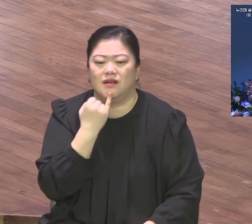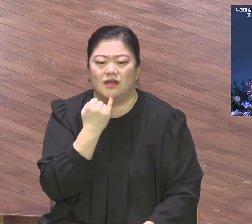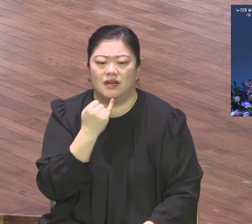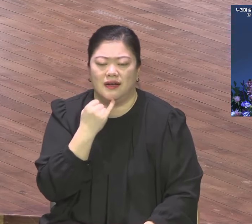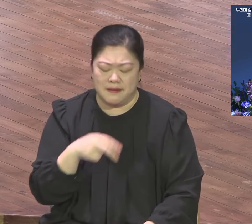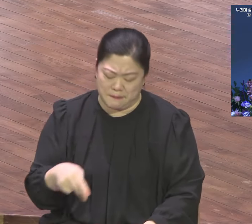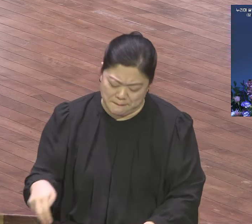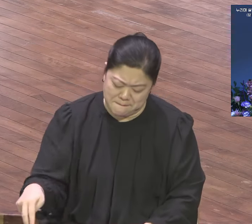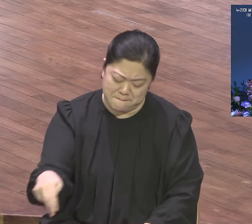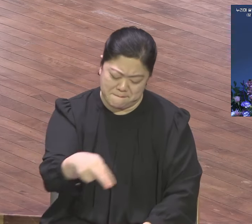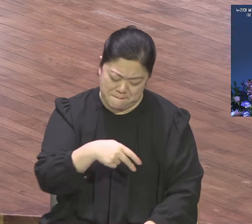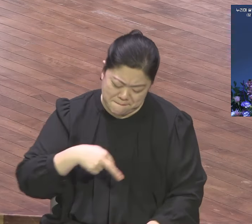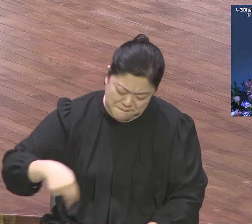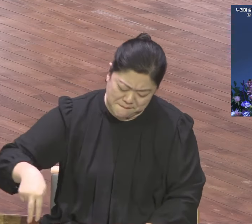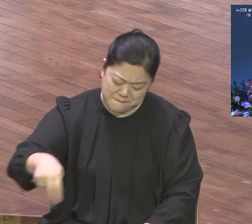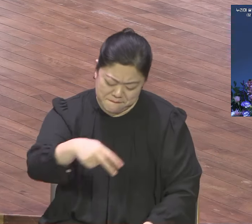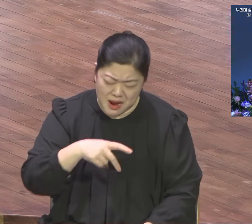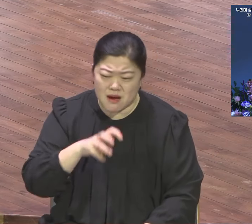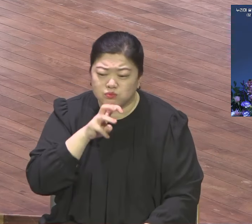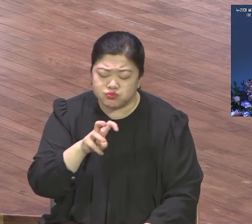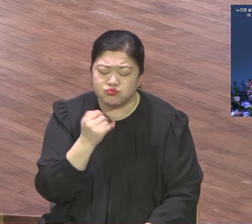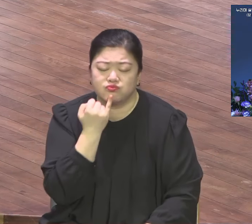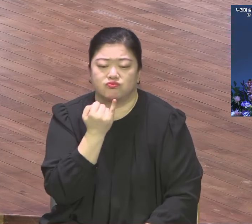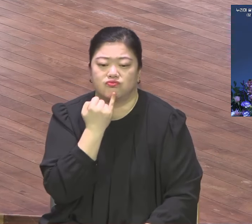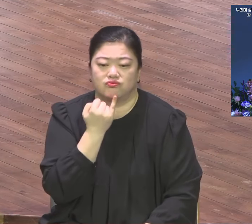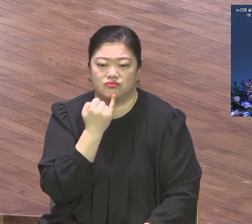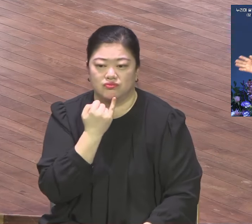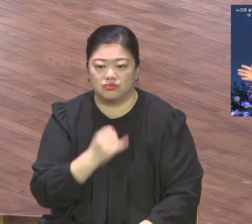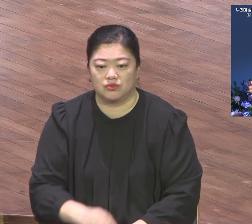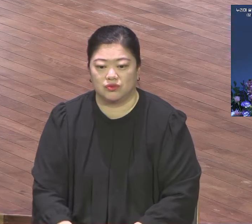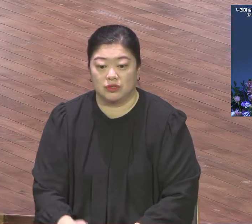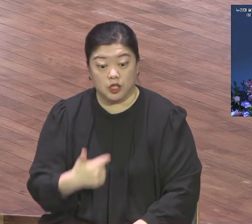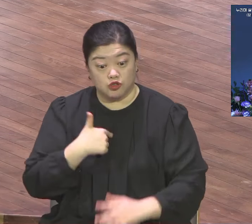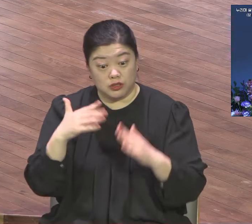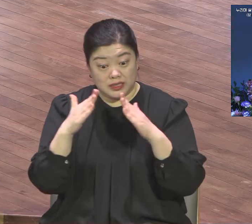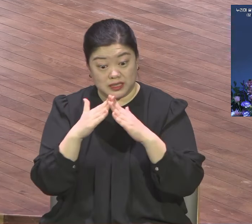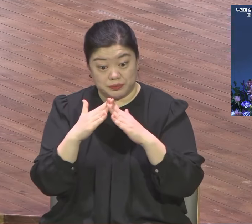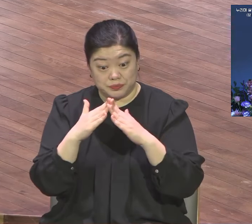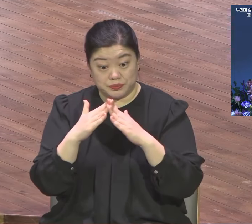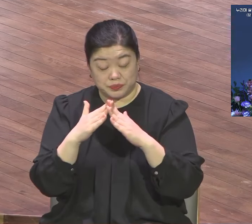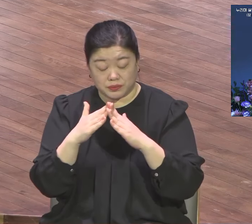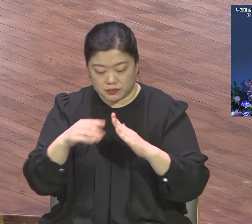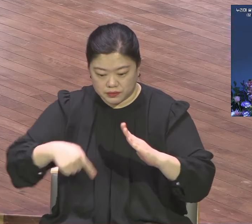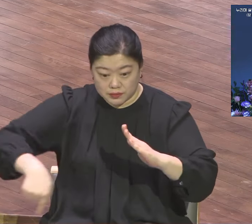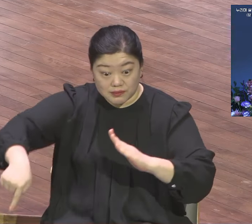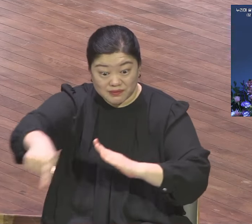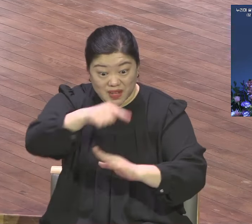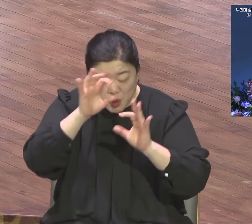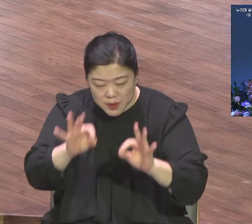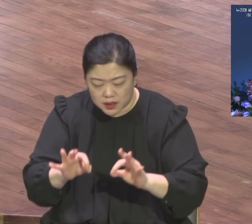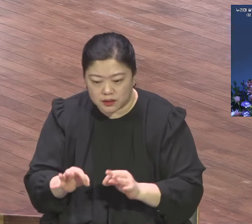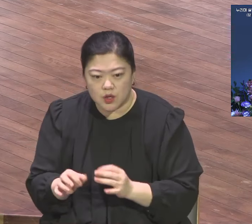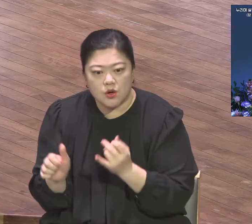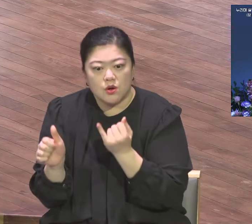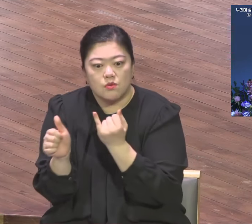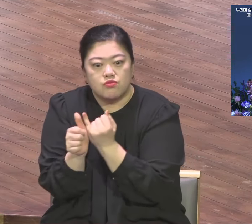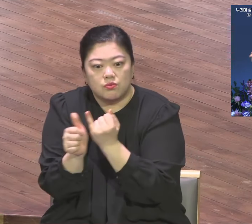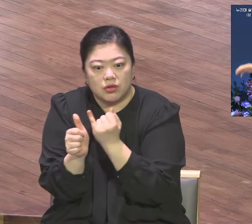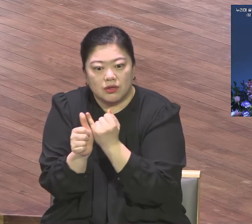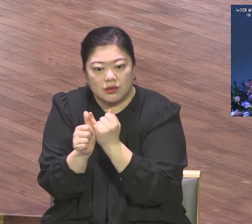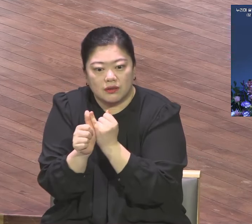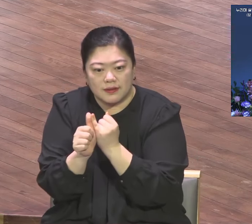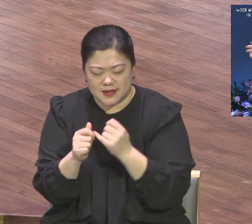걷기라도 걷는 것도 괜찮아요. 걷는 거. 그 우리 아파트 보니까 이 날씨 추운데 말 여자도 남자도 옷 줄수 있고